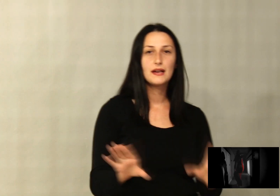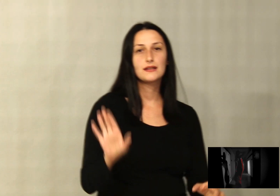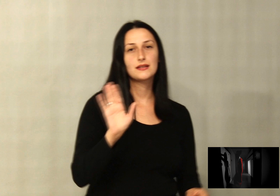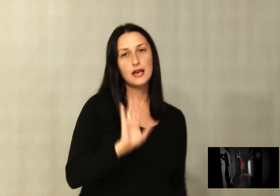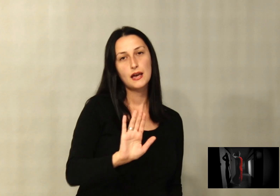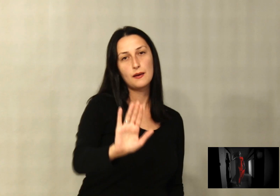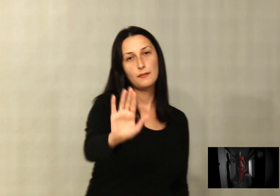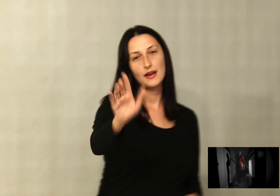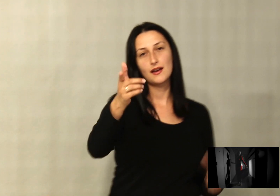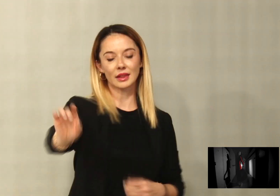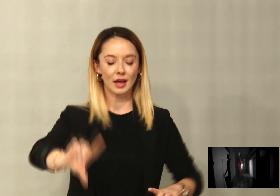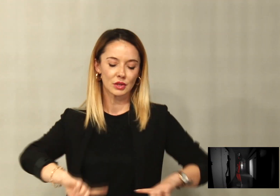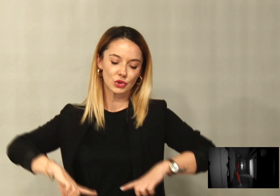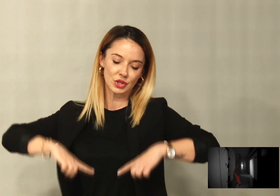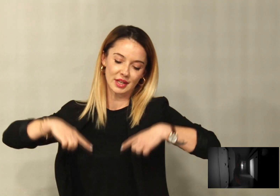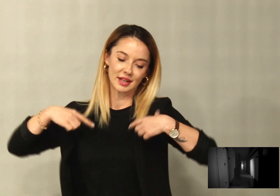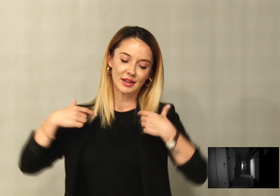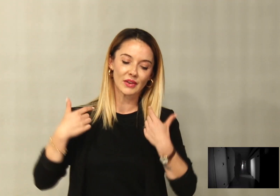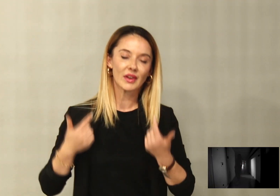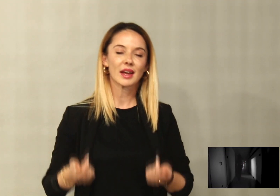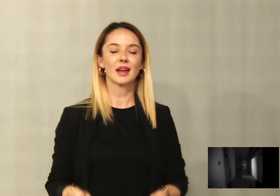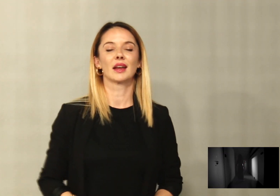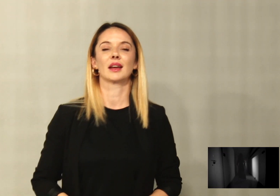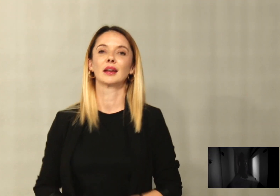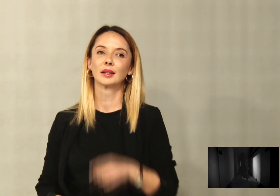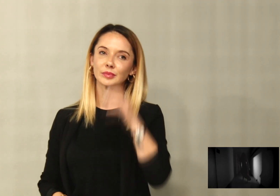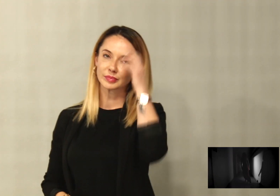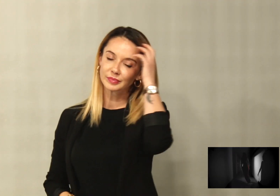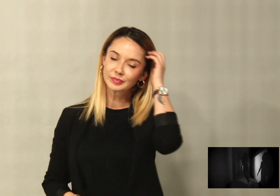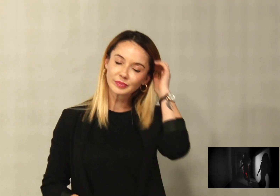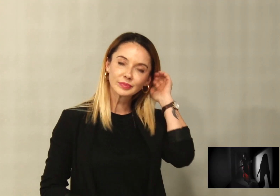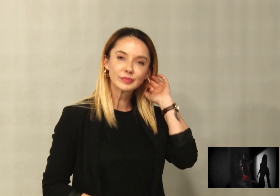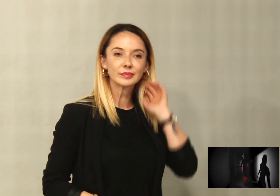kočam bez tebe da žive.